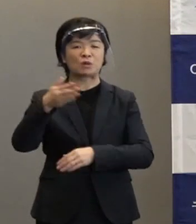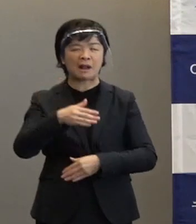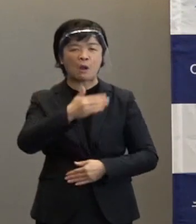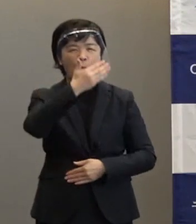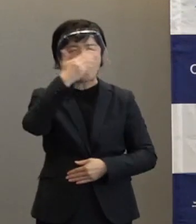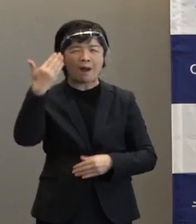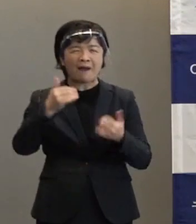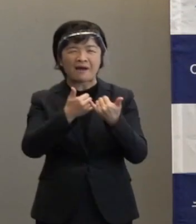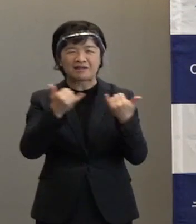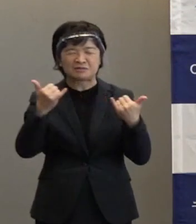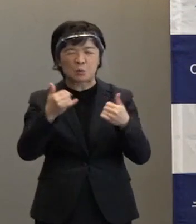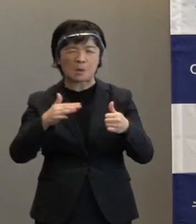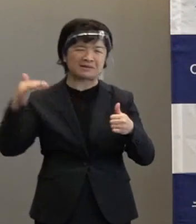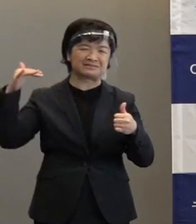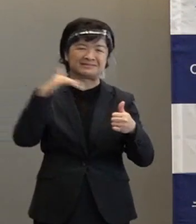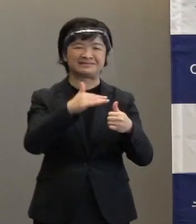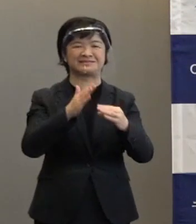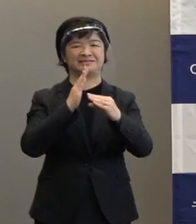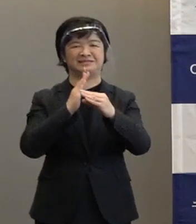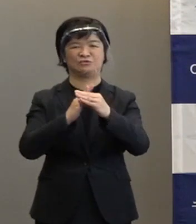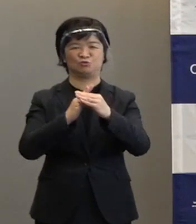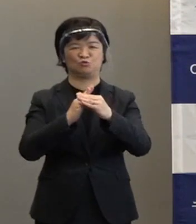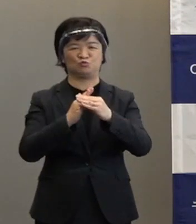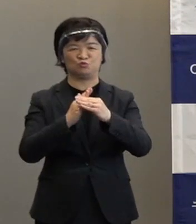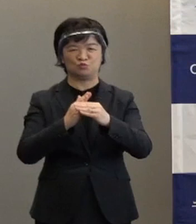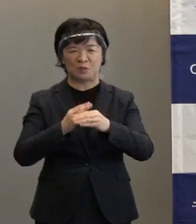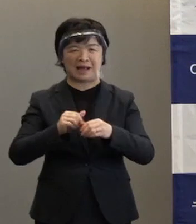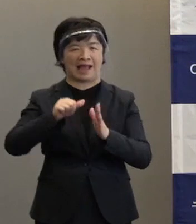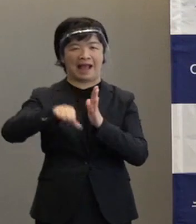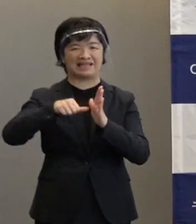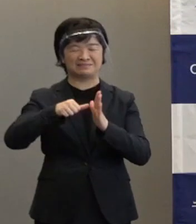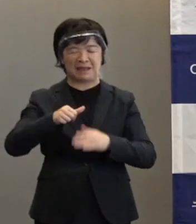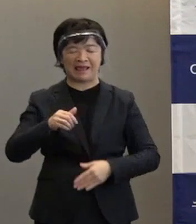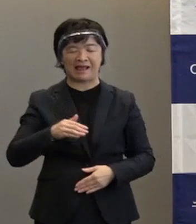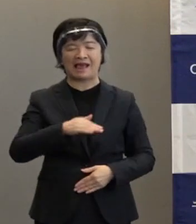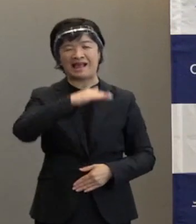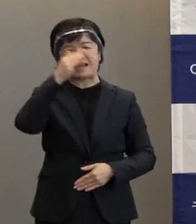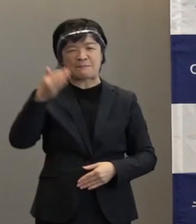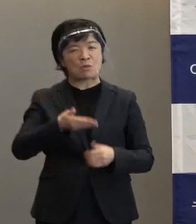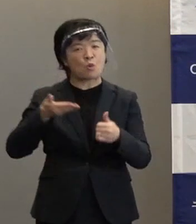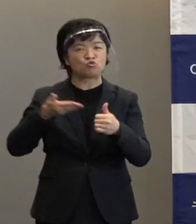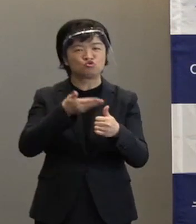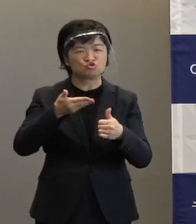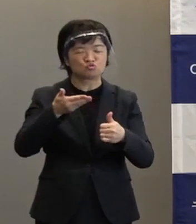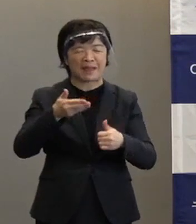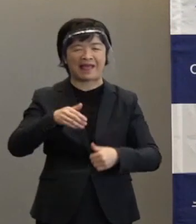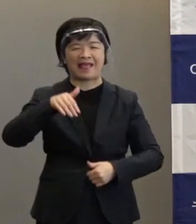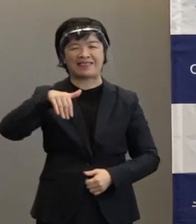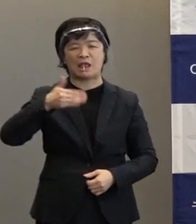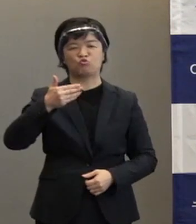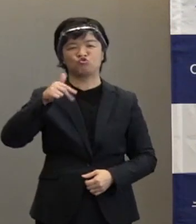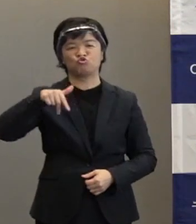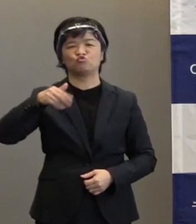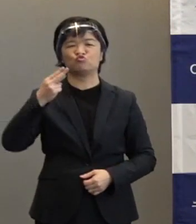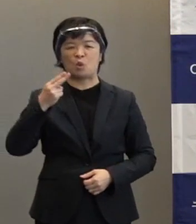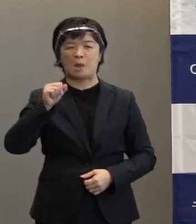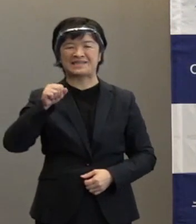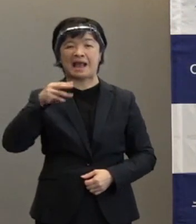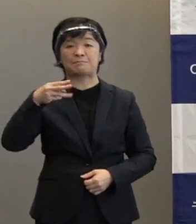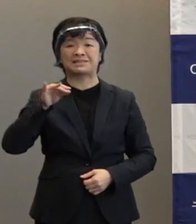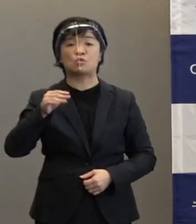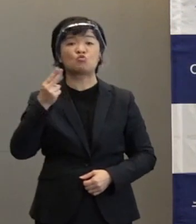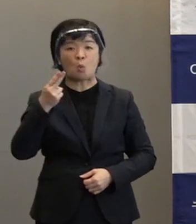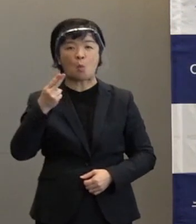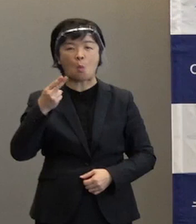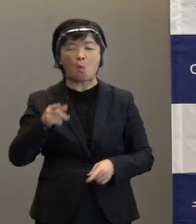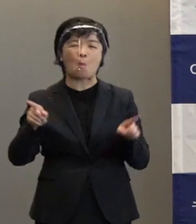世代に人気のあるアニメ山のすすめネクストサミットとのコラボ企画を実施いたします。黒アヒージョ提供